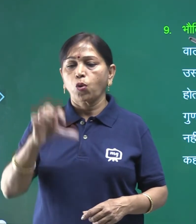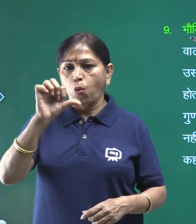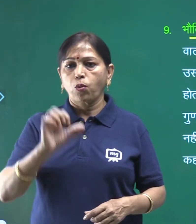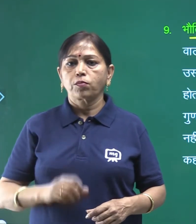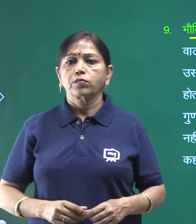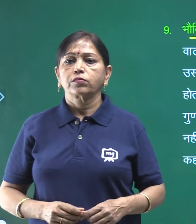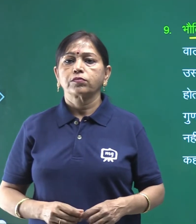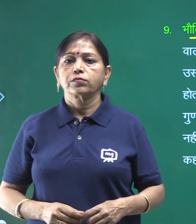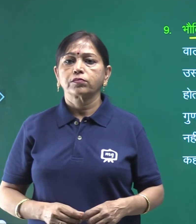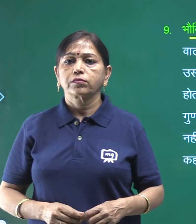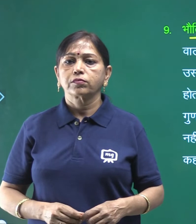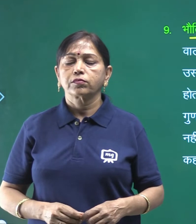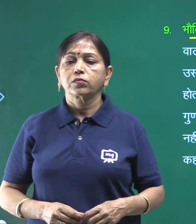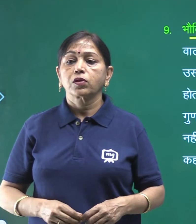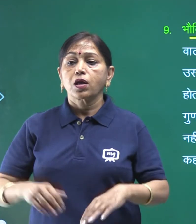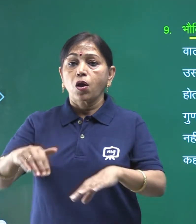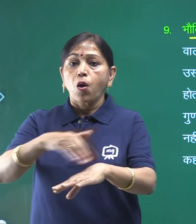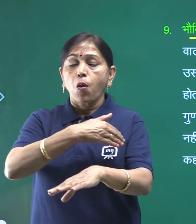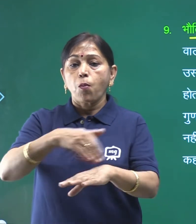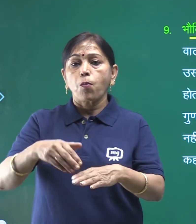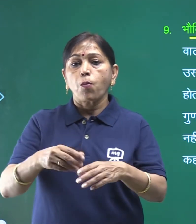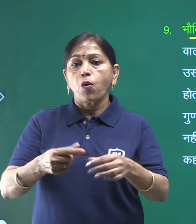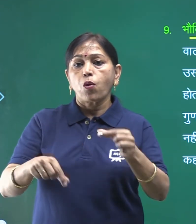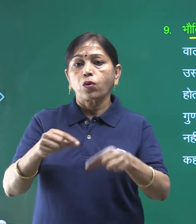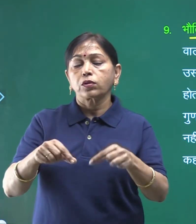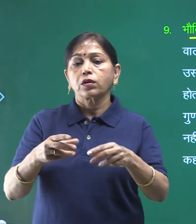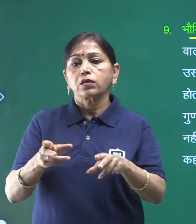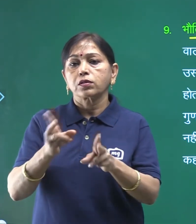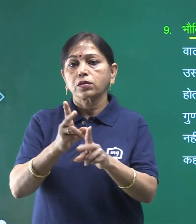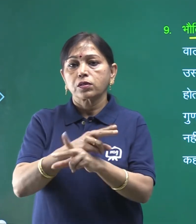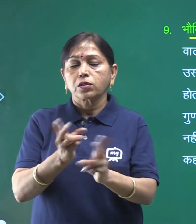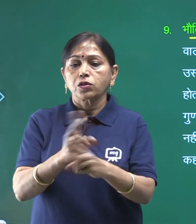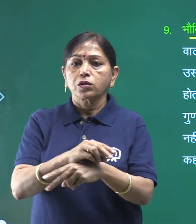9, भौतिक परिवर्तन।